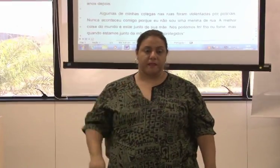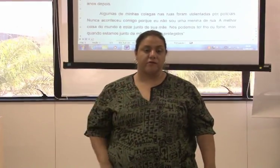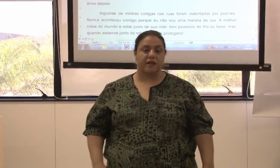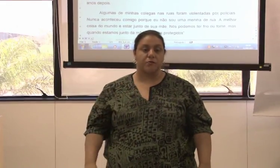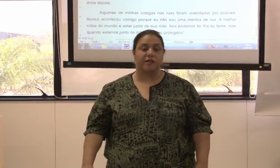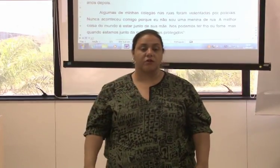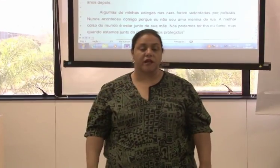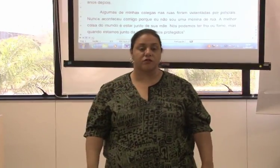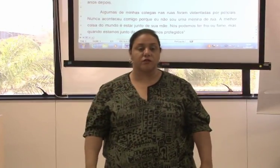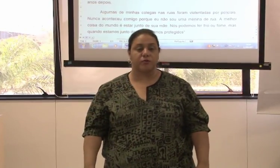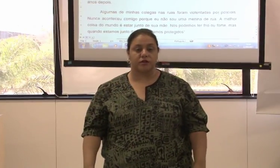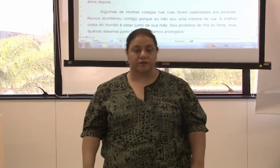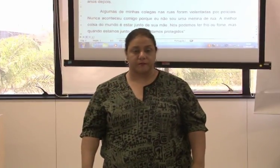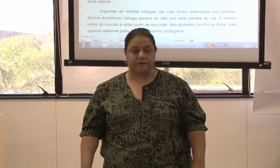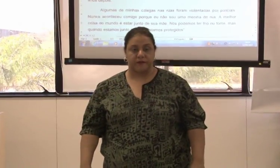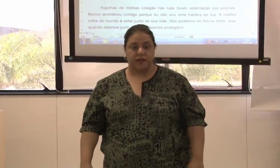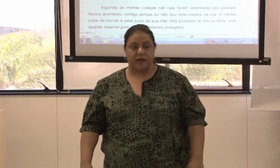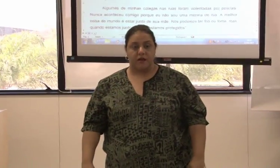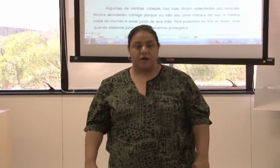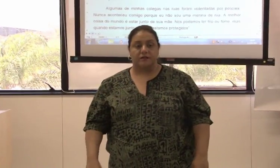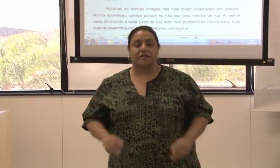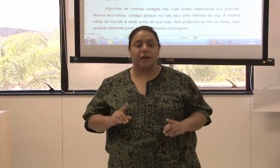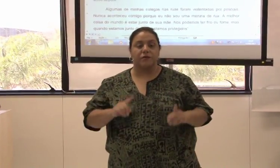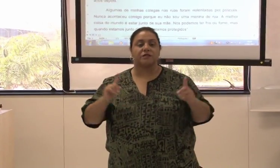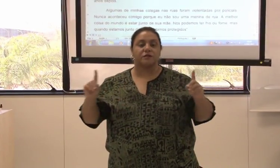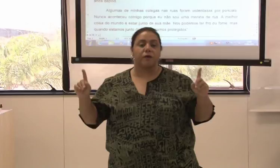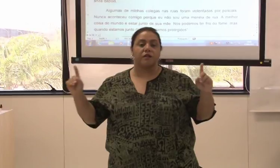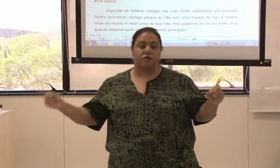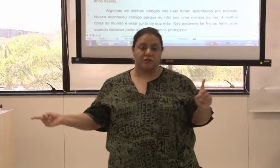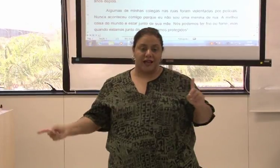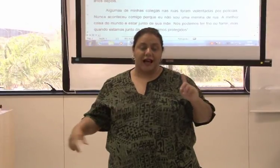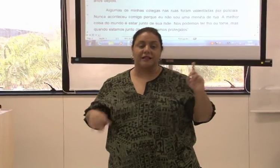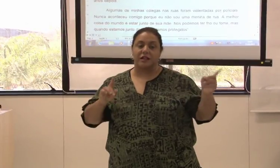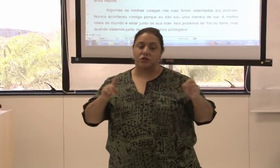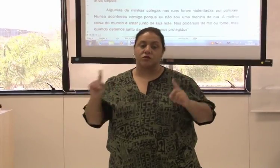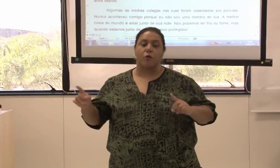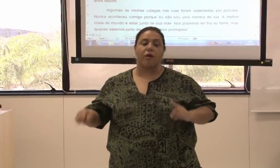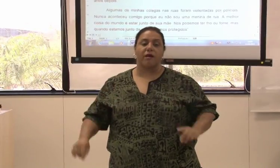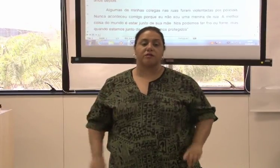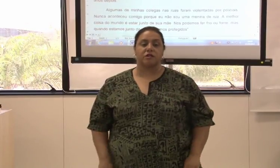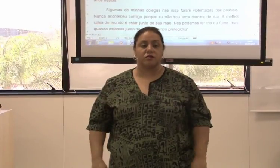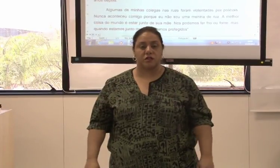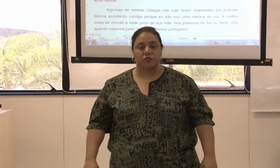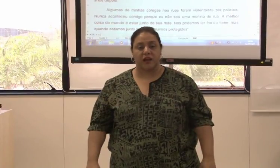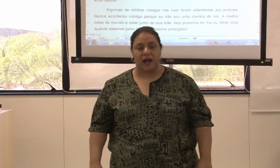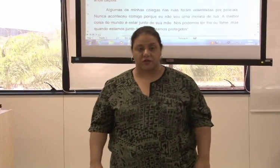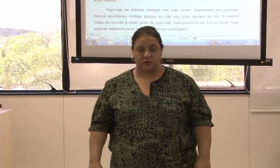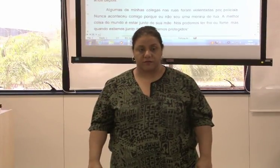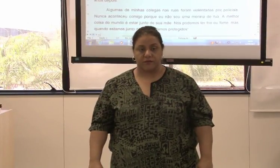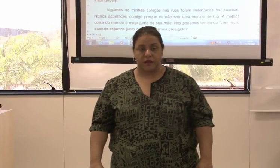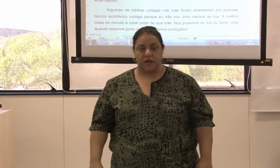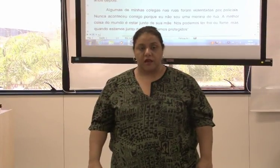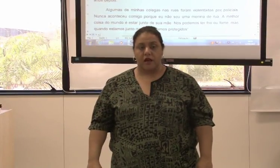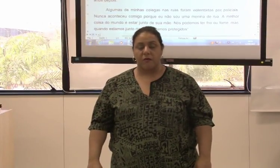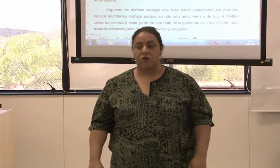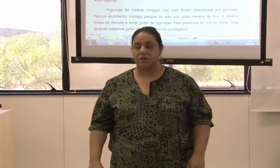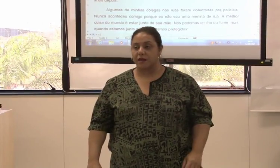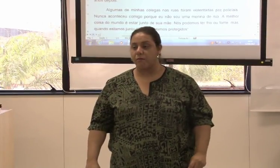você tem que botar o deitico depois. Sempre vocês podem usar, desde que os complementos sejam identificados. É uma coisa que pega